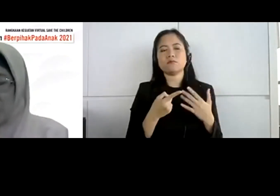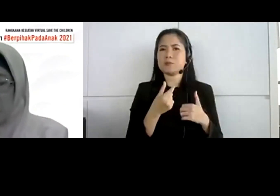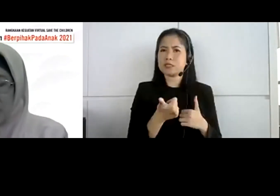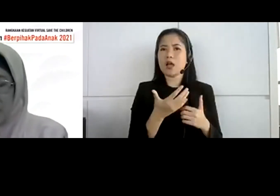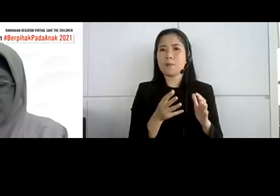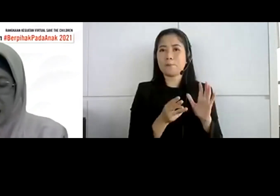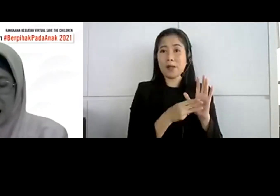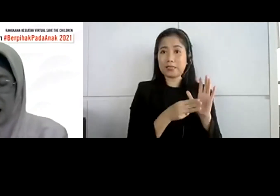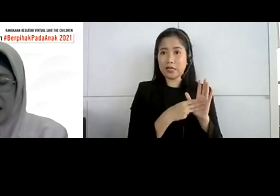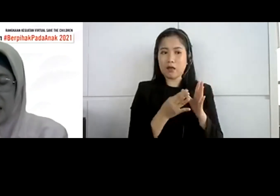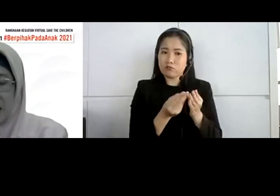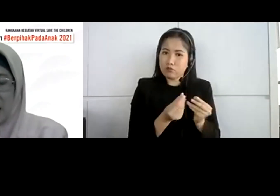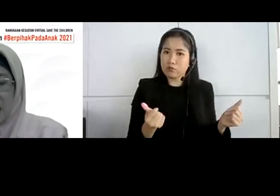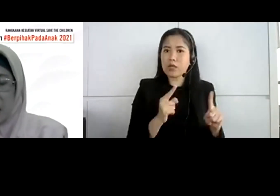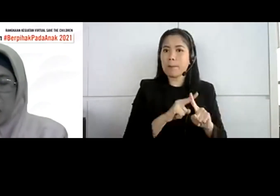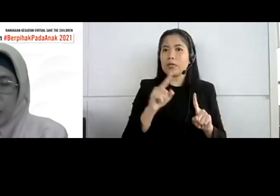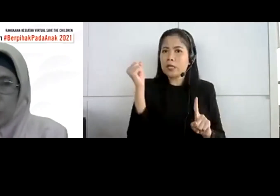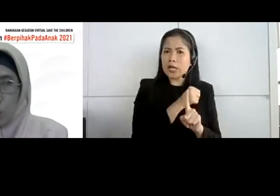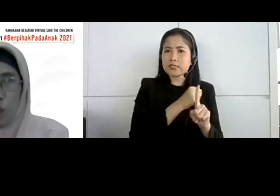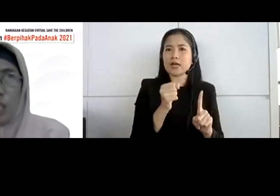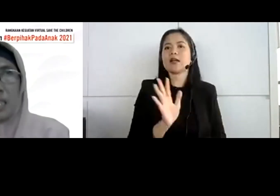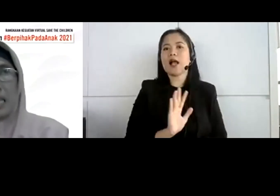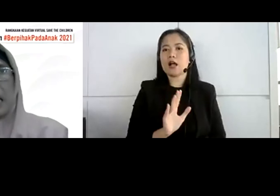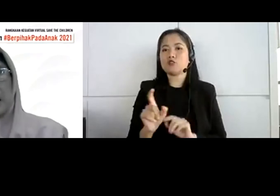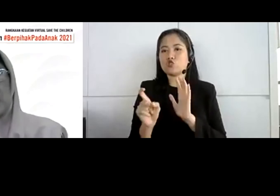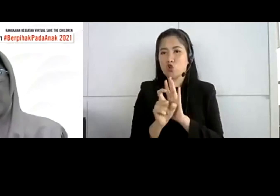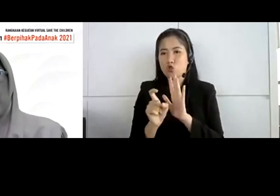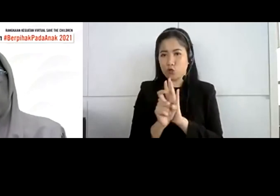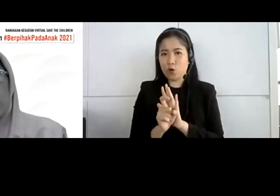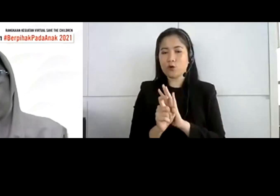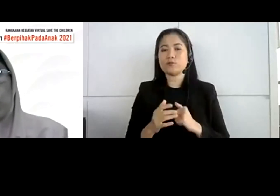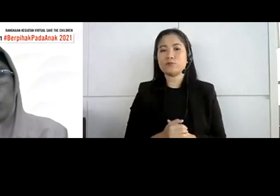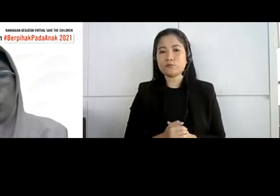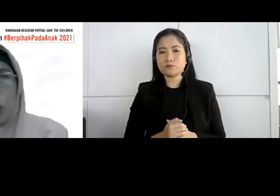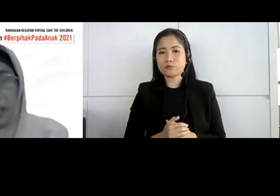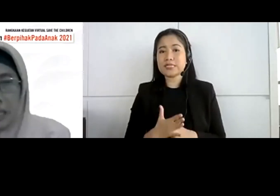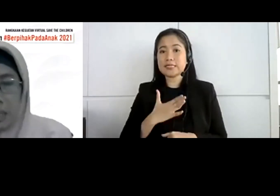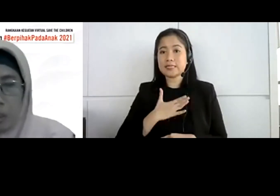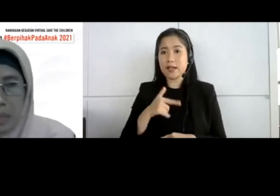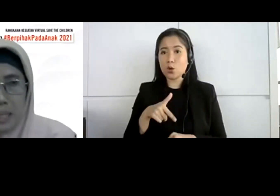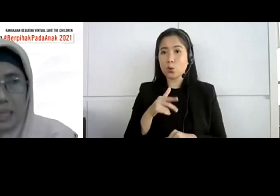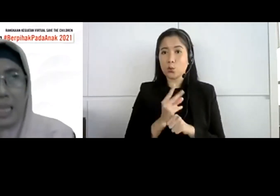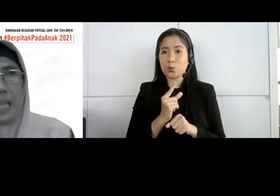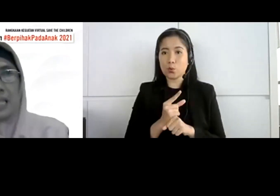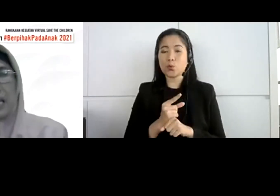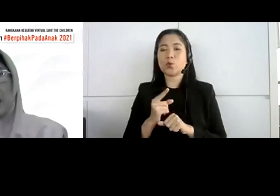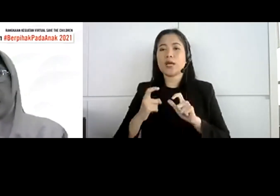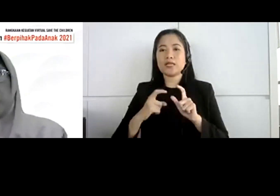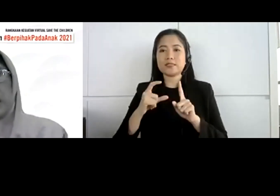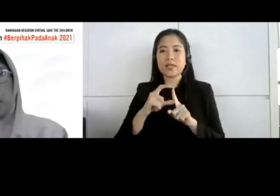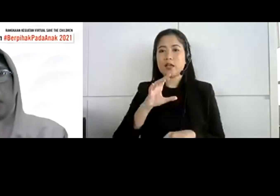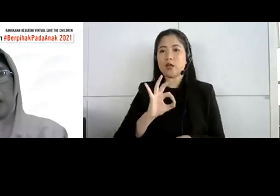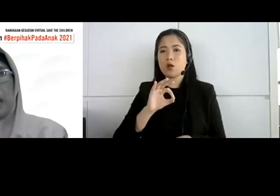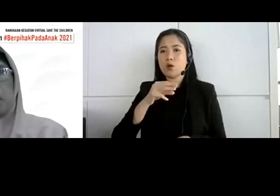masalah tanpa kekerasan. Sebagai contoh, saya adalah salah satu guru SD Ulmasi. Saya